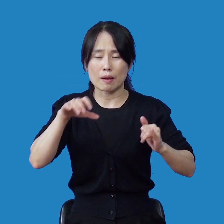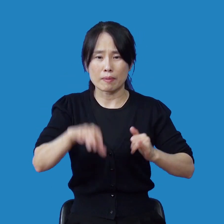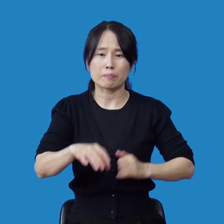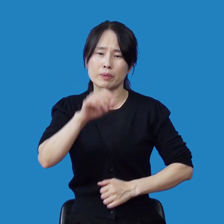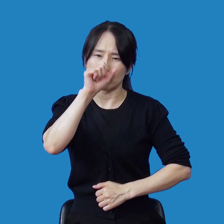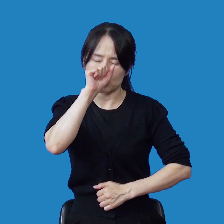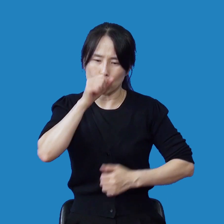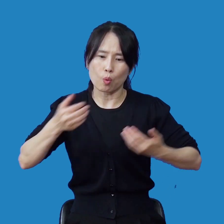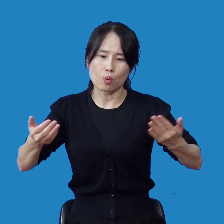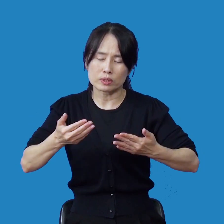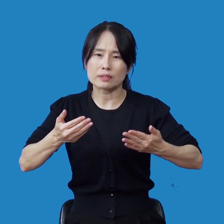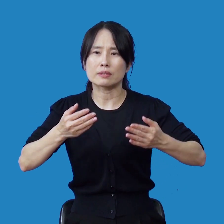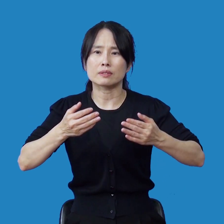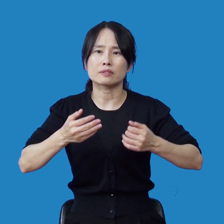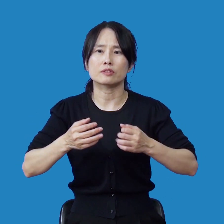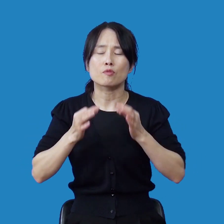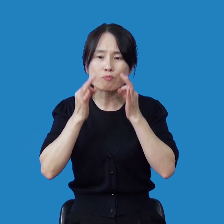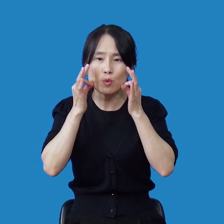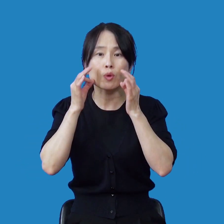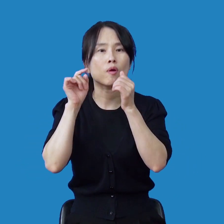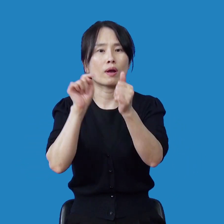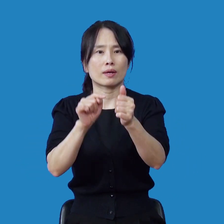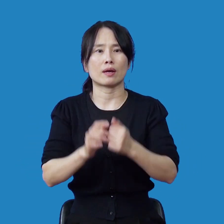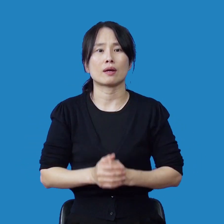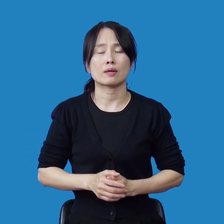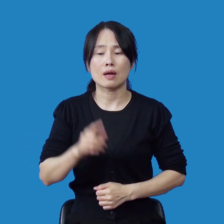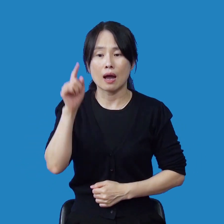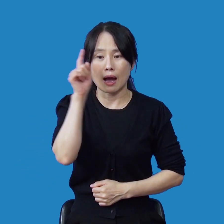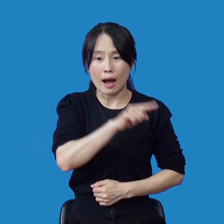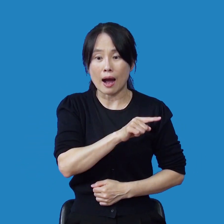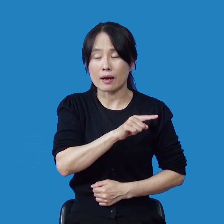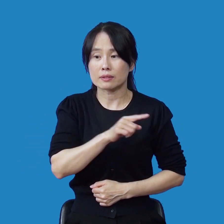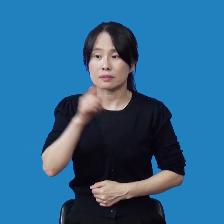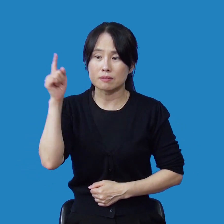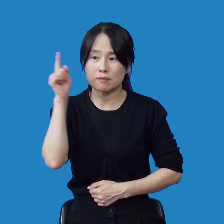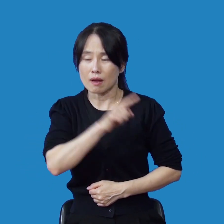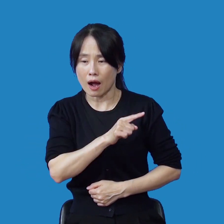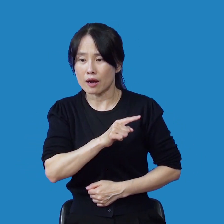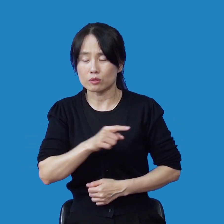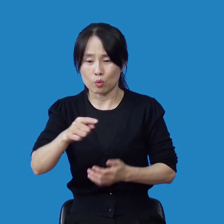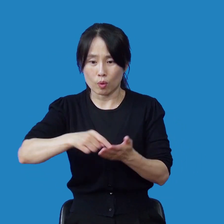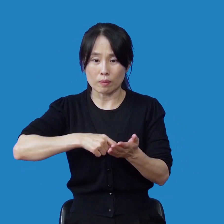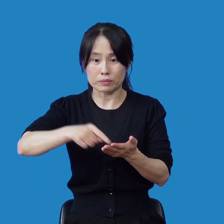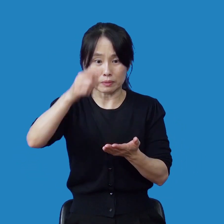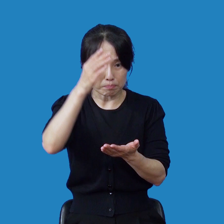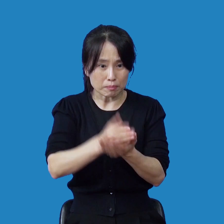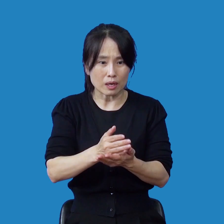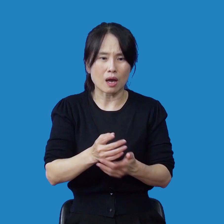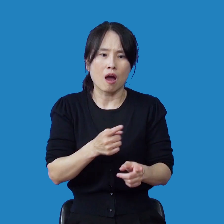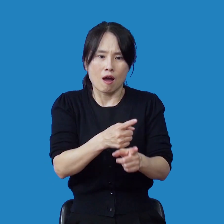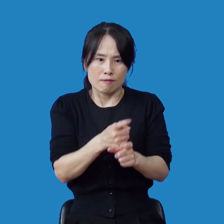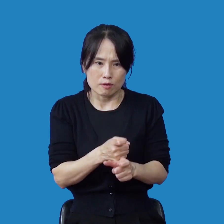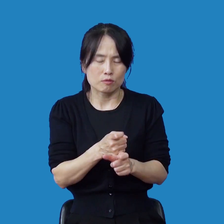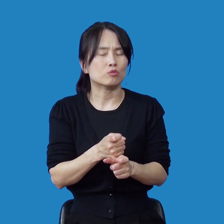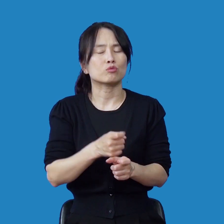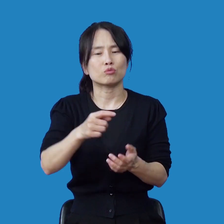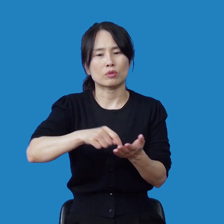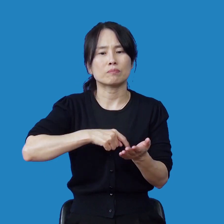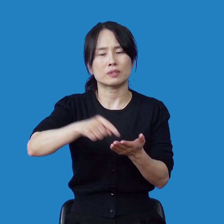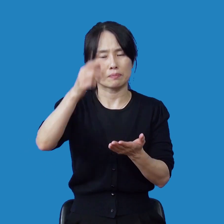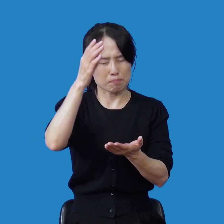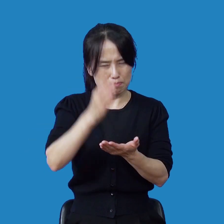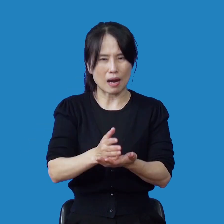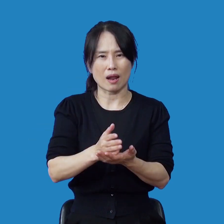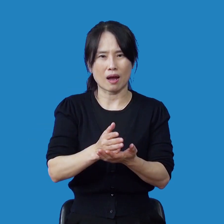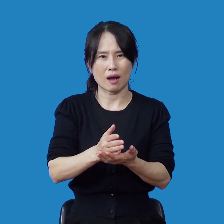도모하라. 악을 악으로 갚지 말라 하는 말은 복수하지 말고 용서하라는 말이죠.